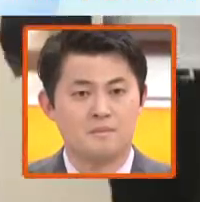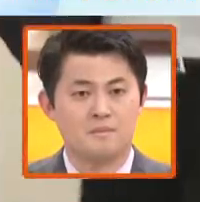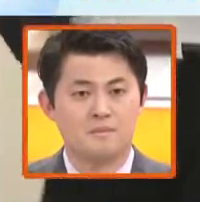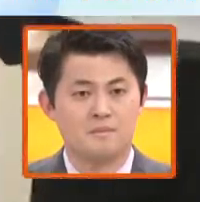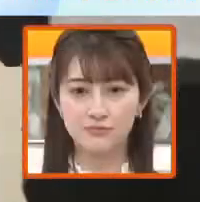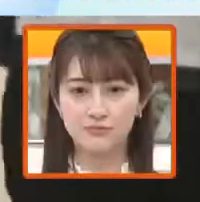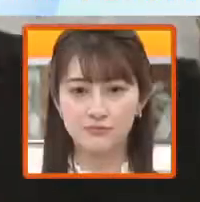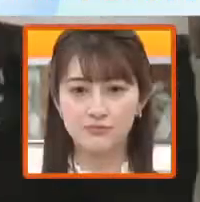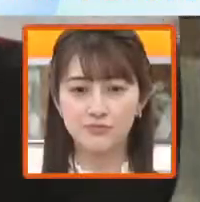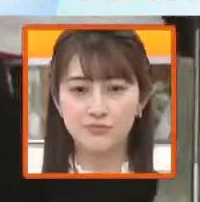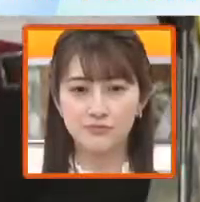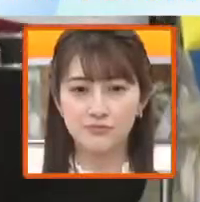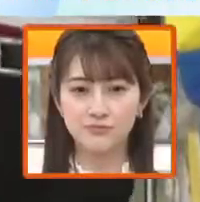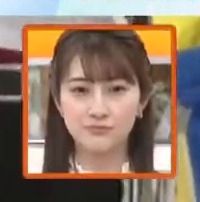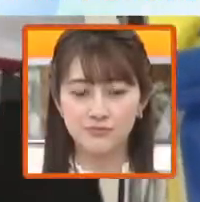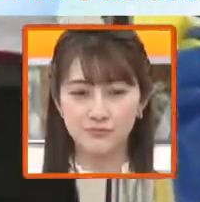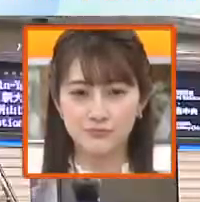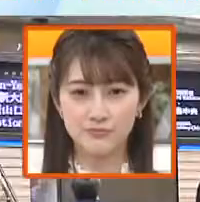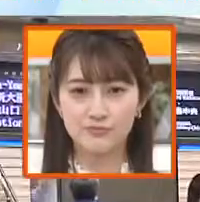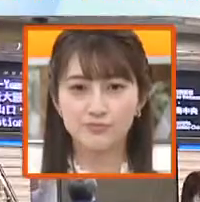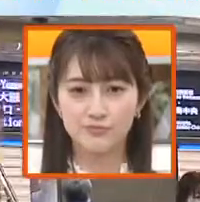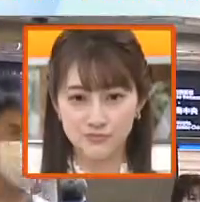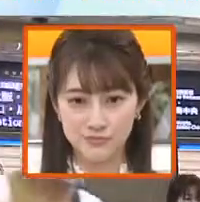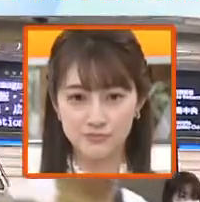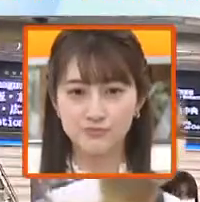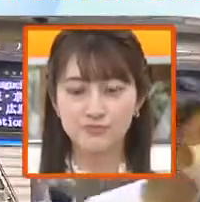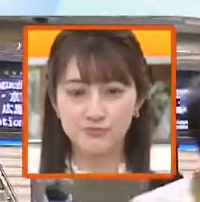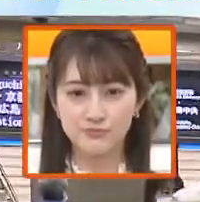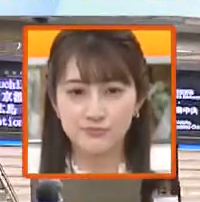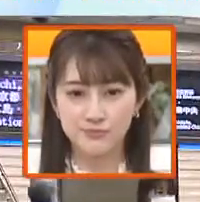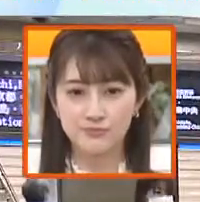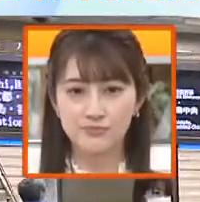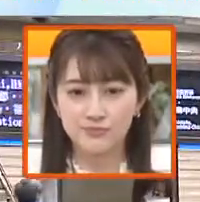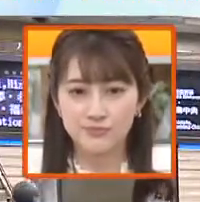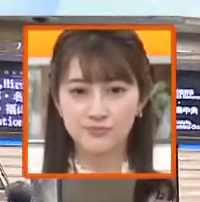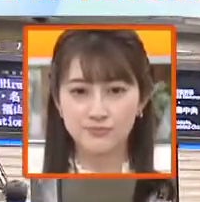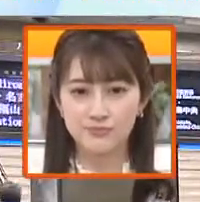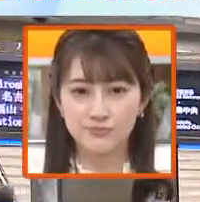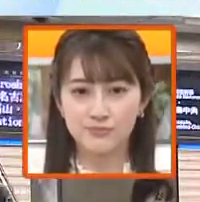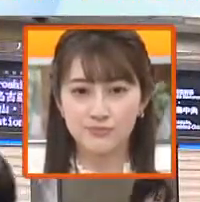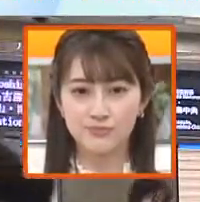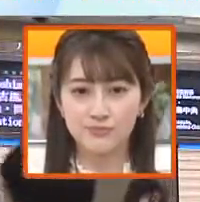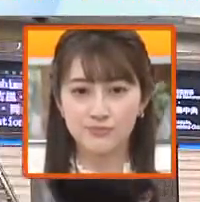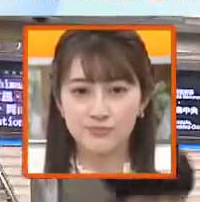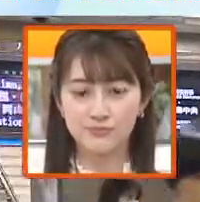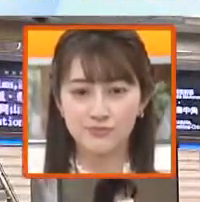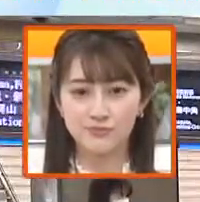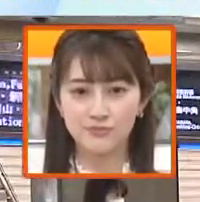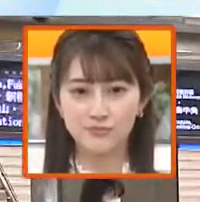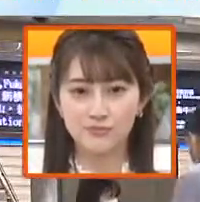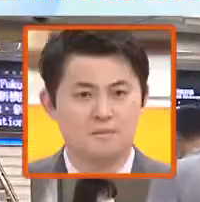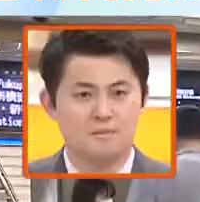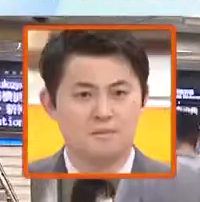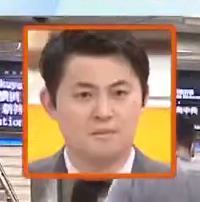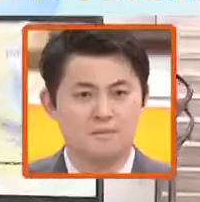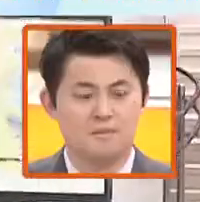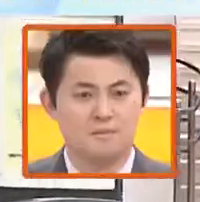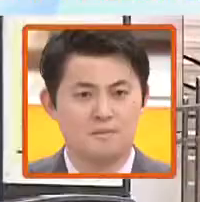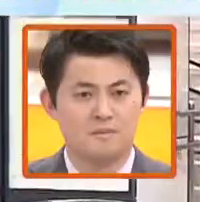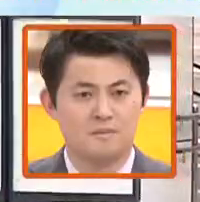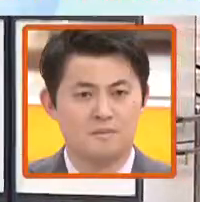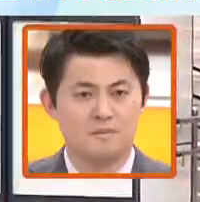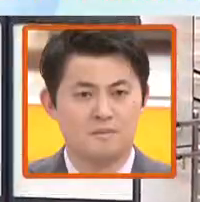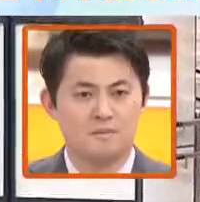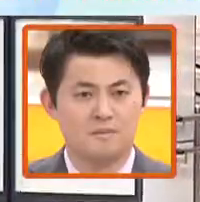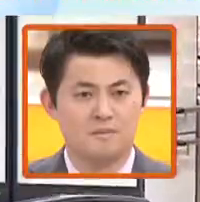認され、検査結果は翌日までに通知されることになっています。4カ所合わせて1日最